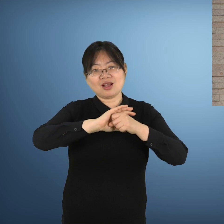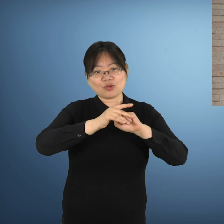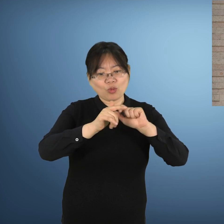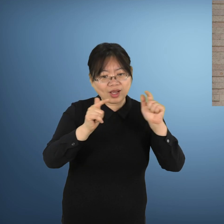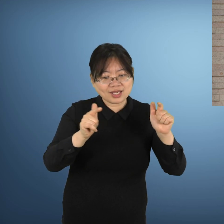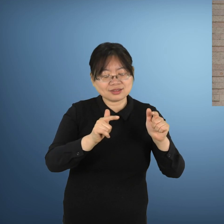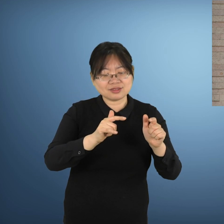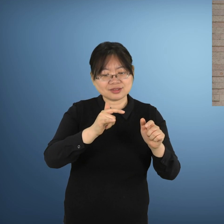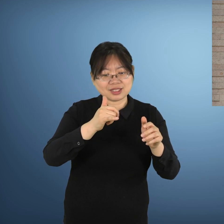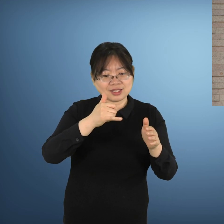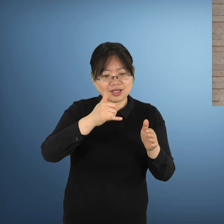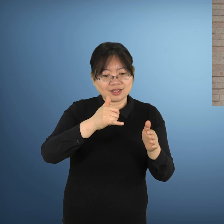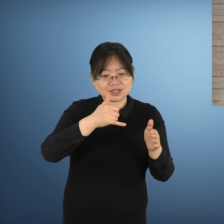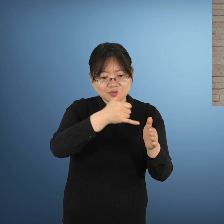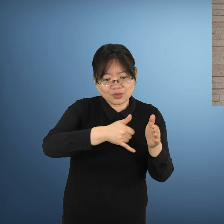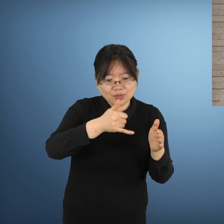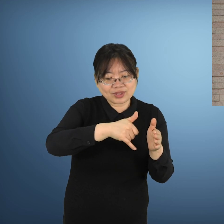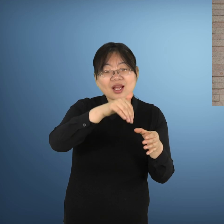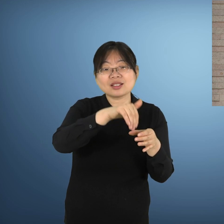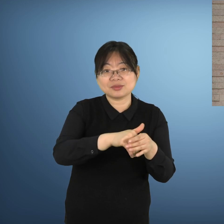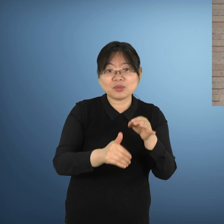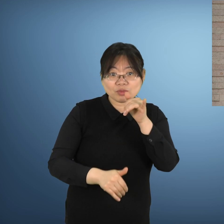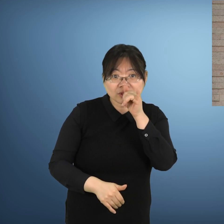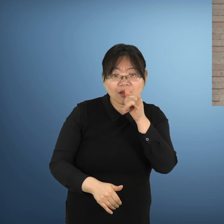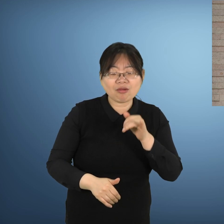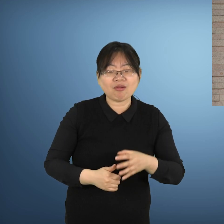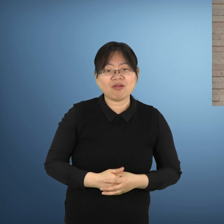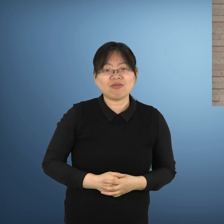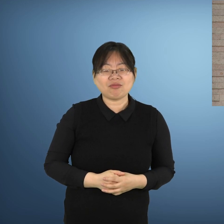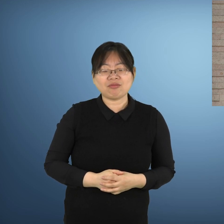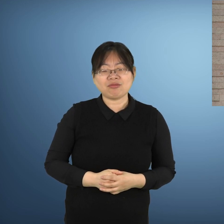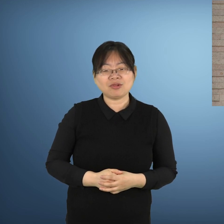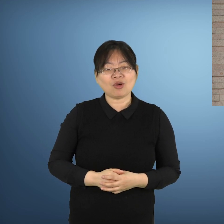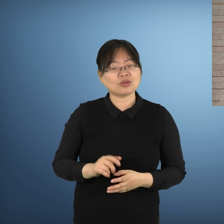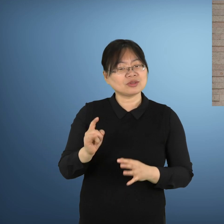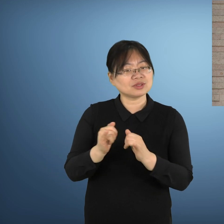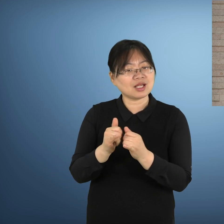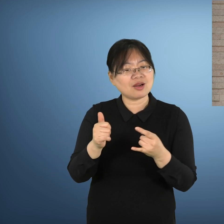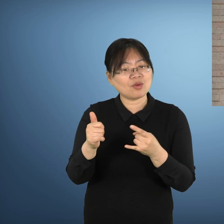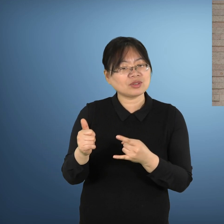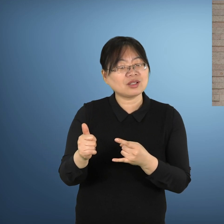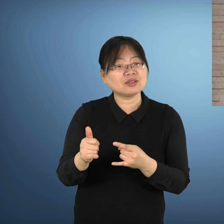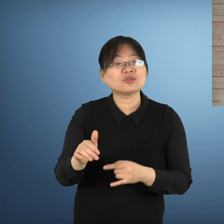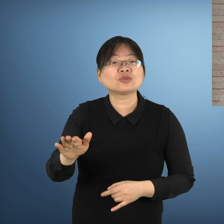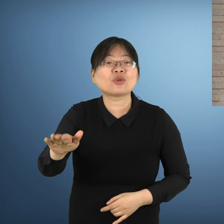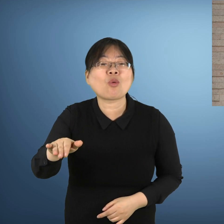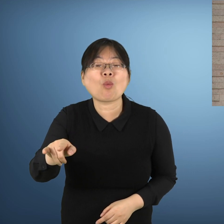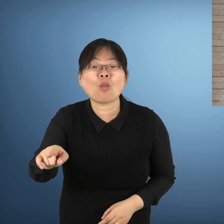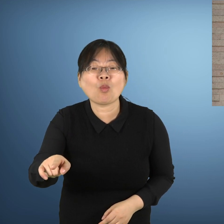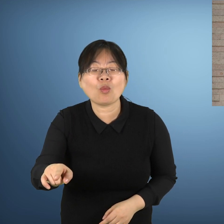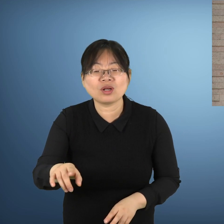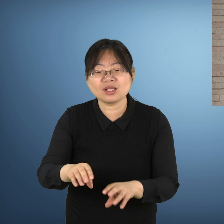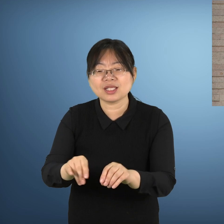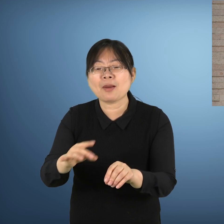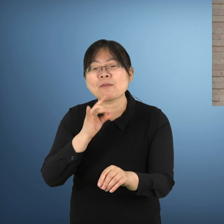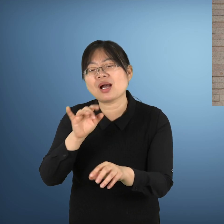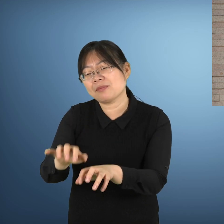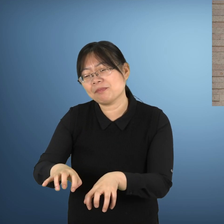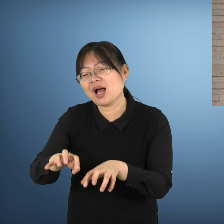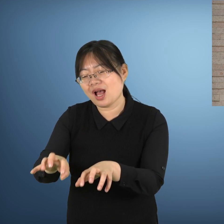농사 지려고 심어야 되는데 어떤 일꾼에게는 넌 땅만 좀